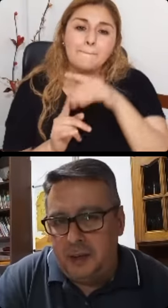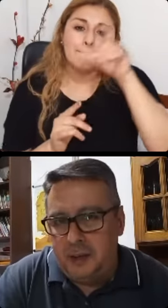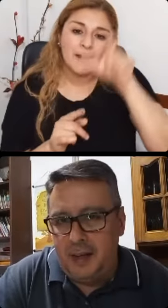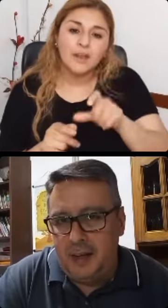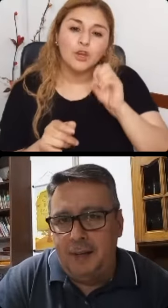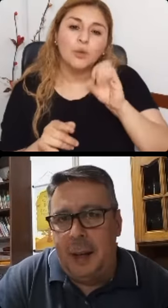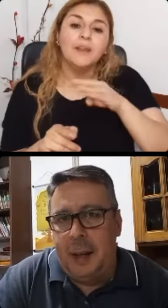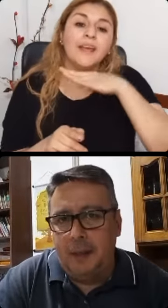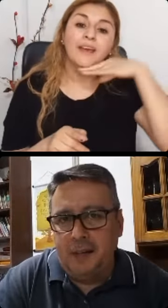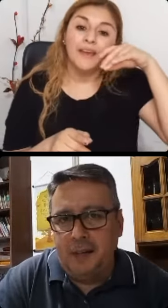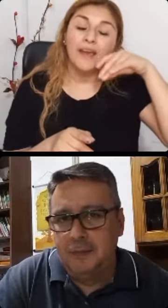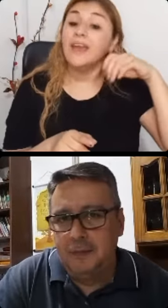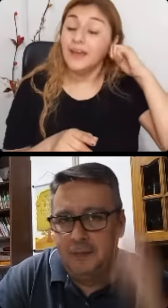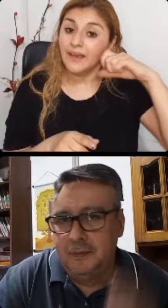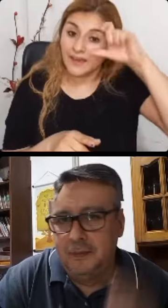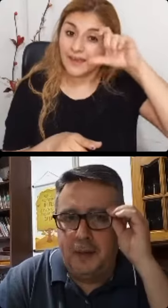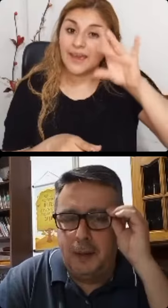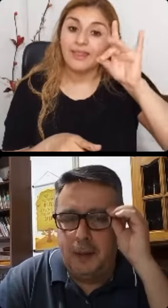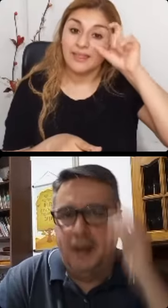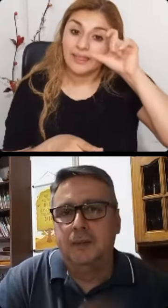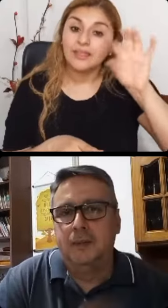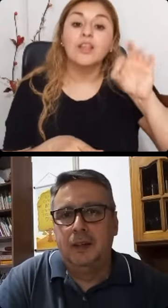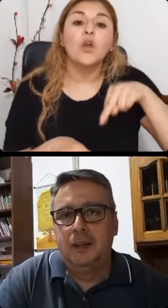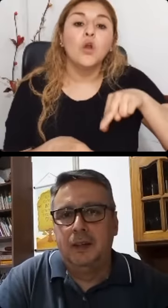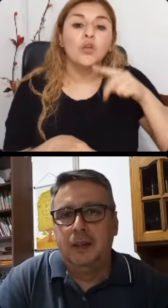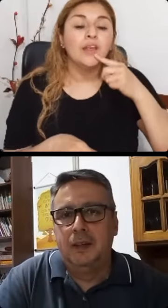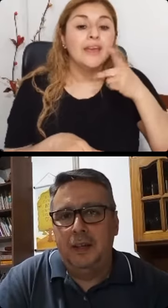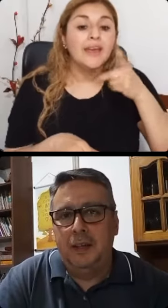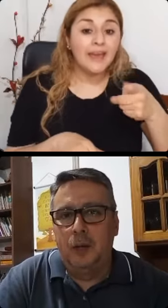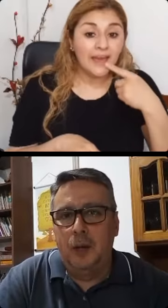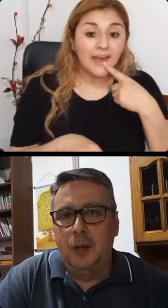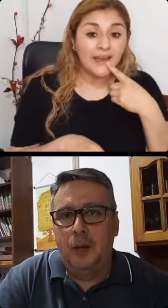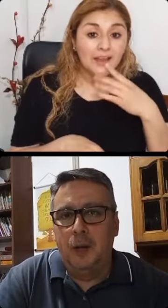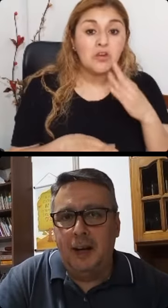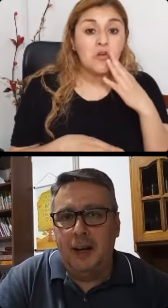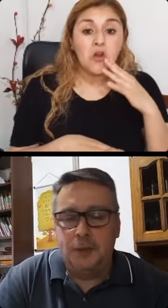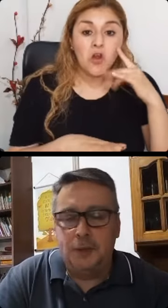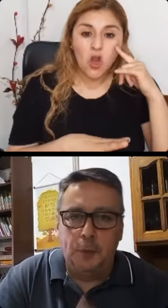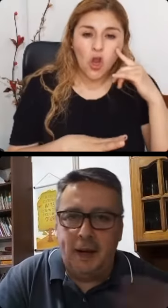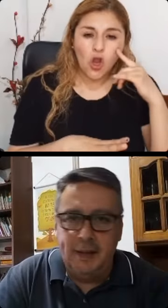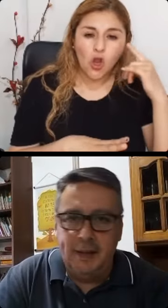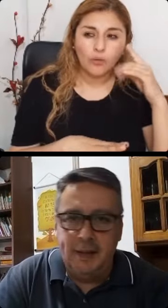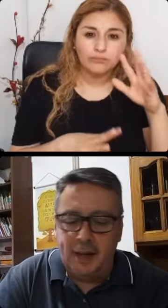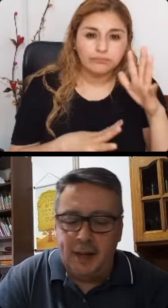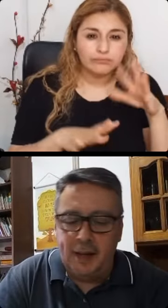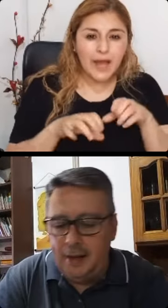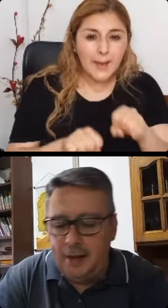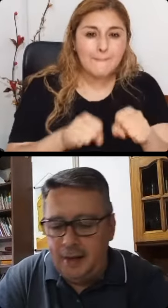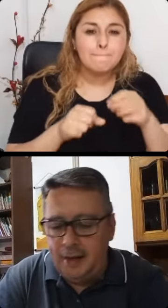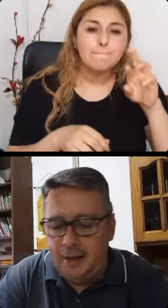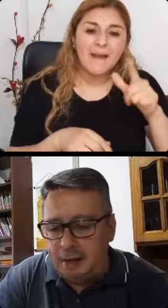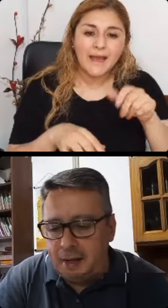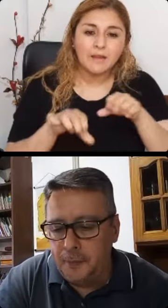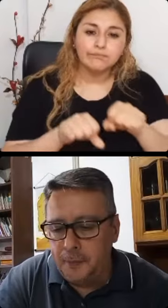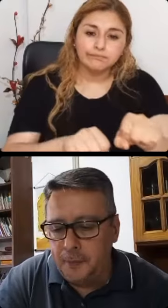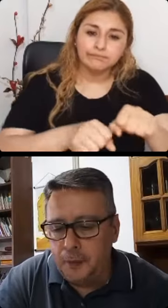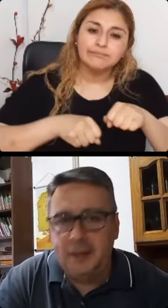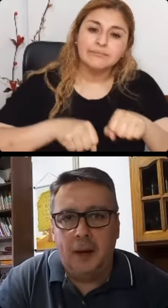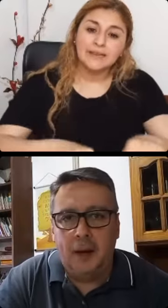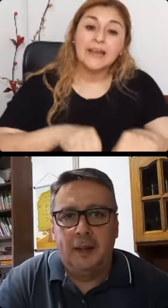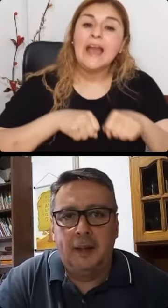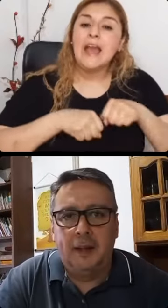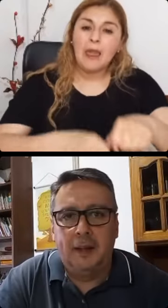panadero en realidad él fabricaba pan fabricaba pan y en una oportunidad su país Israel estaba preso